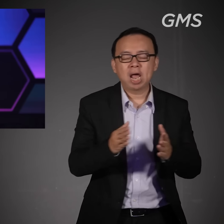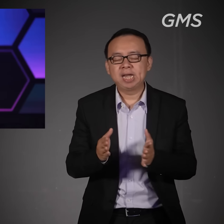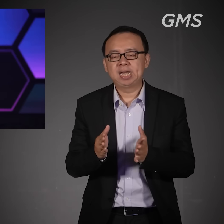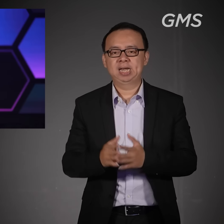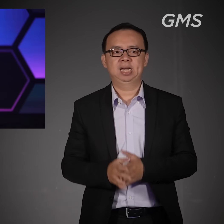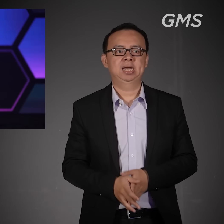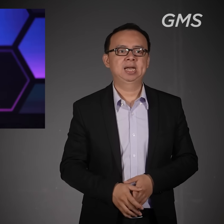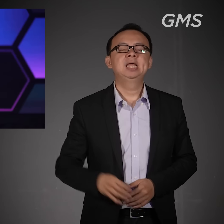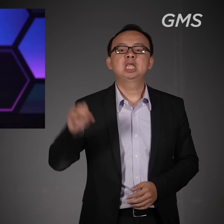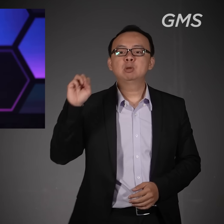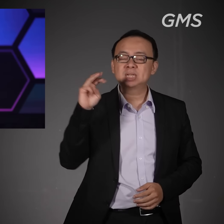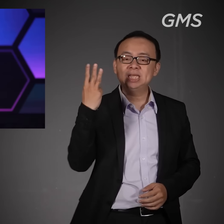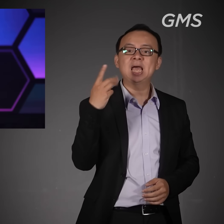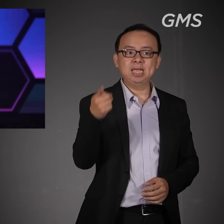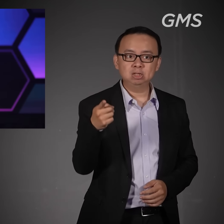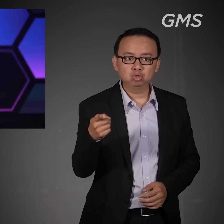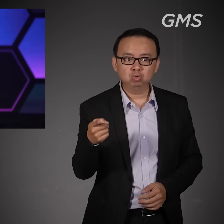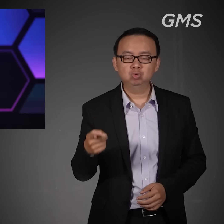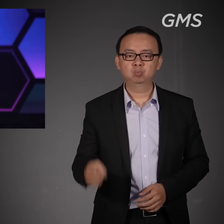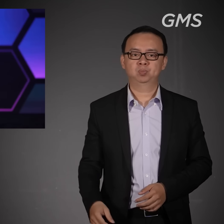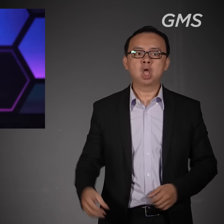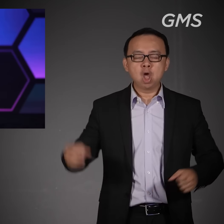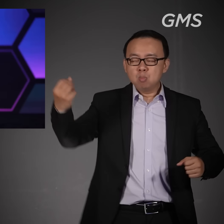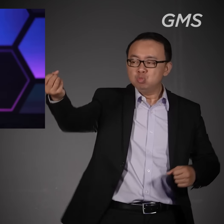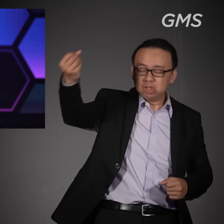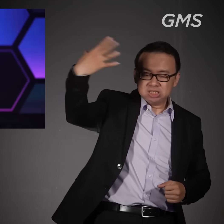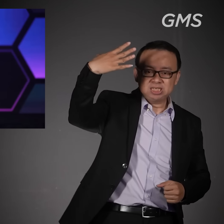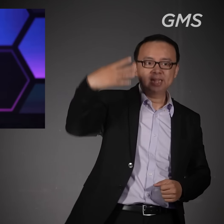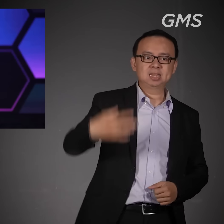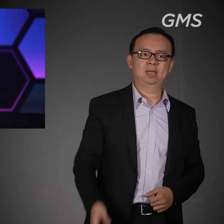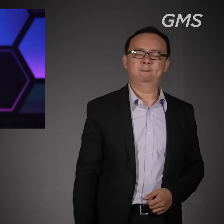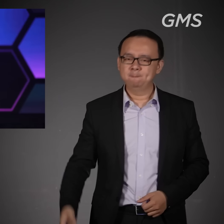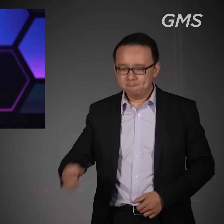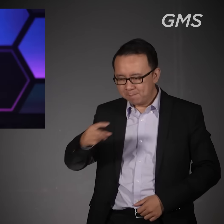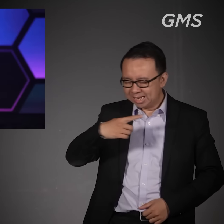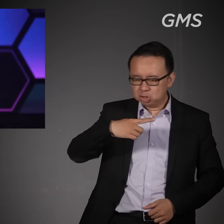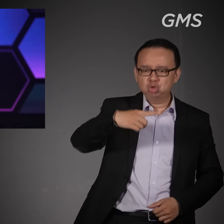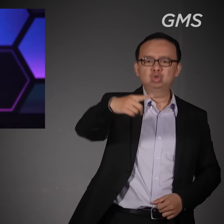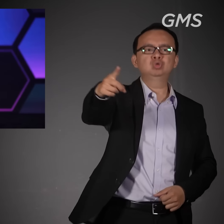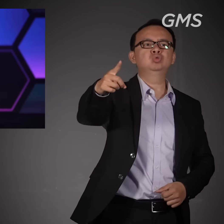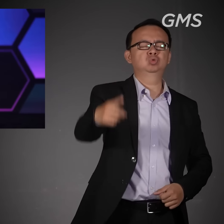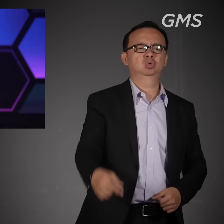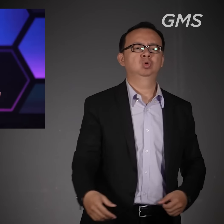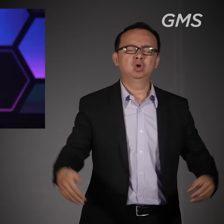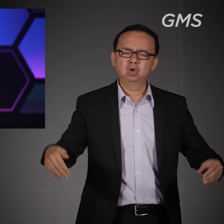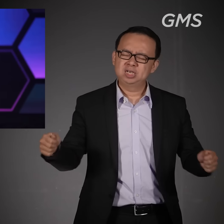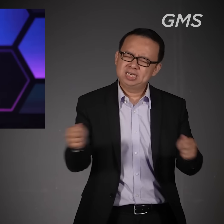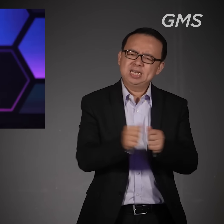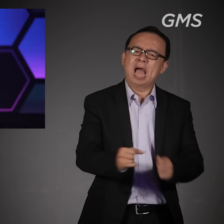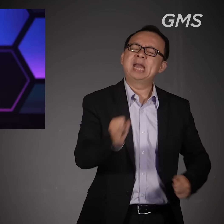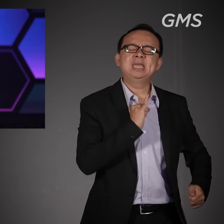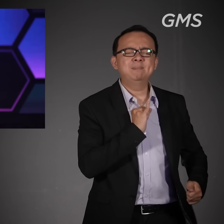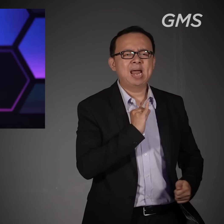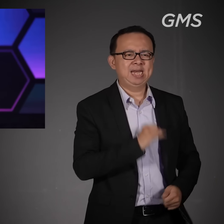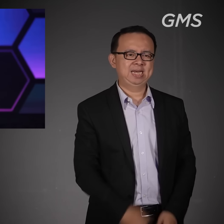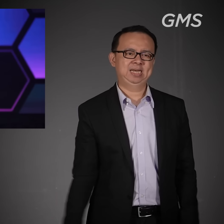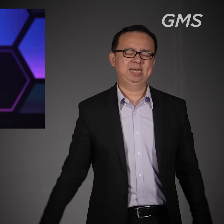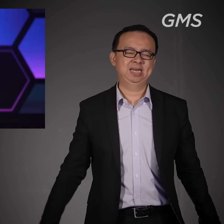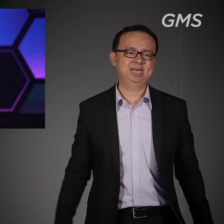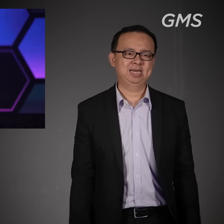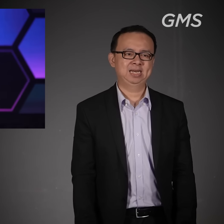itulah goalnya. Di situ miracles-nya, mujizatnya. Maju with faith dengan iman.